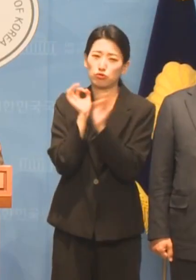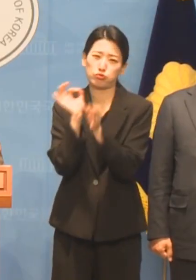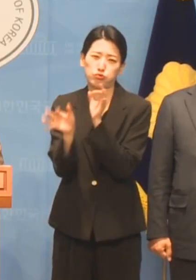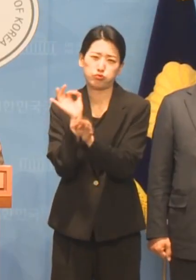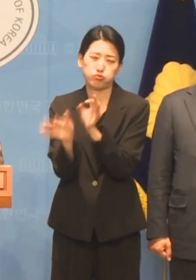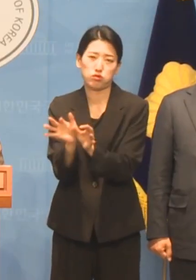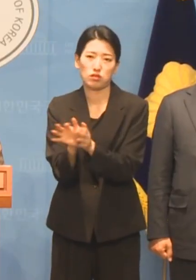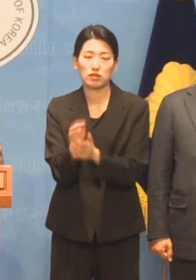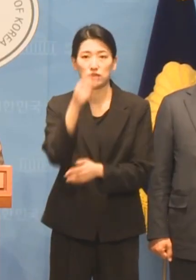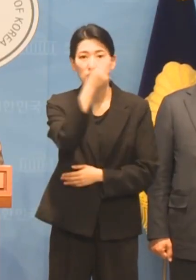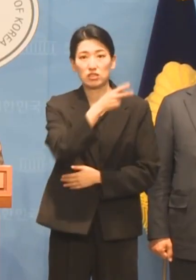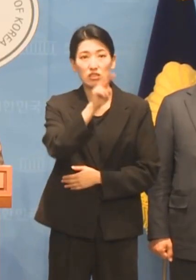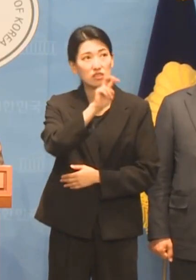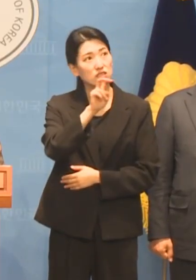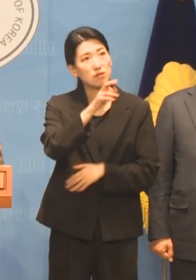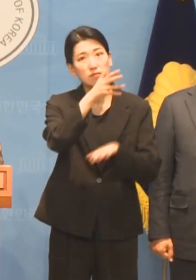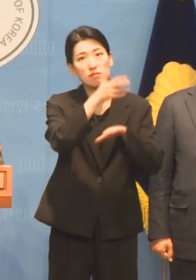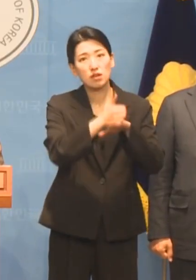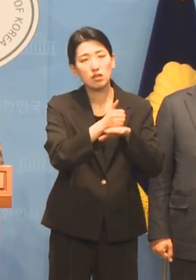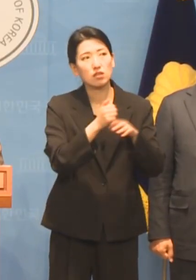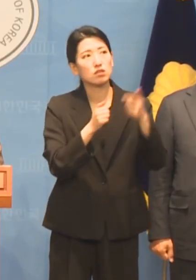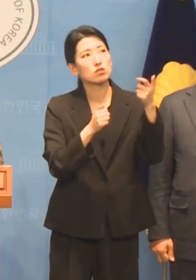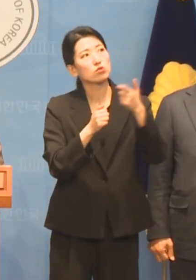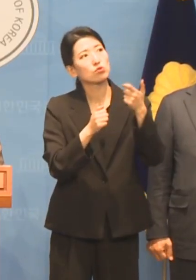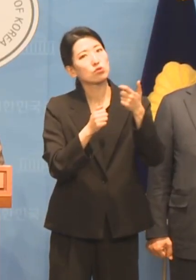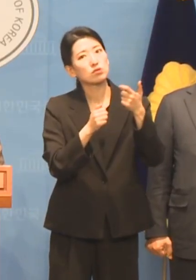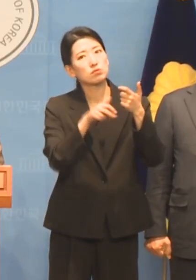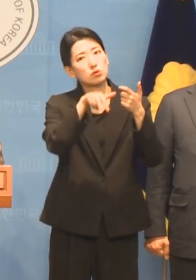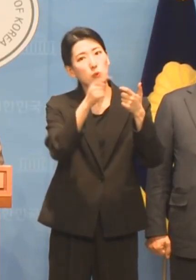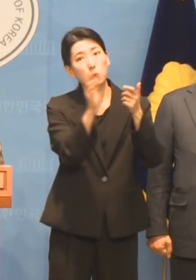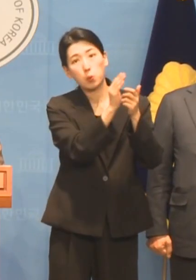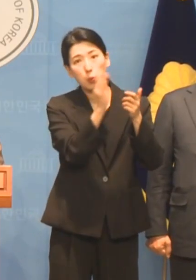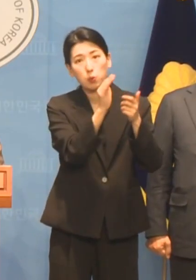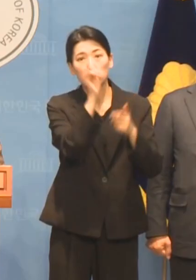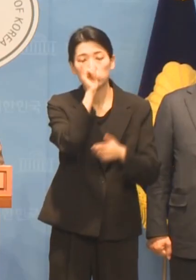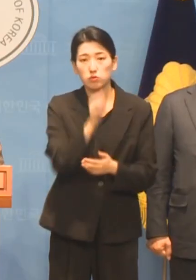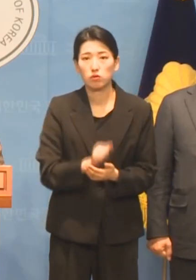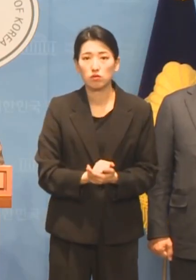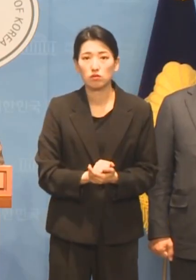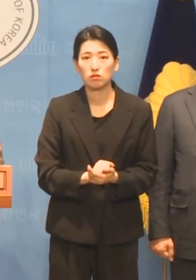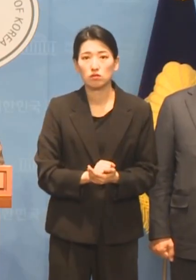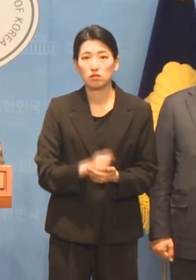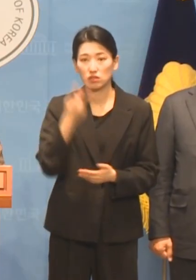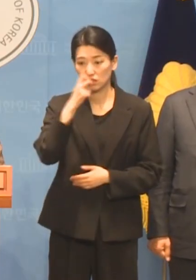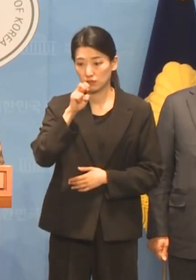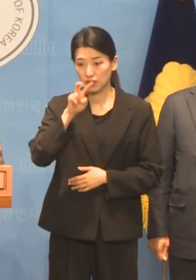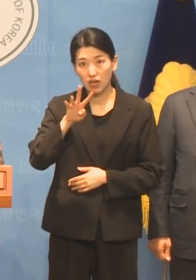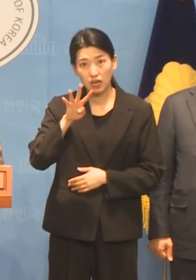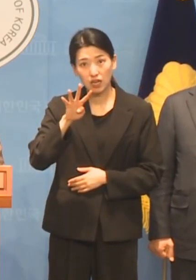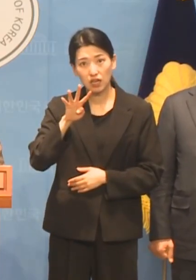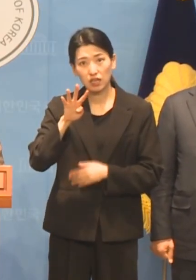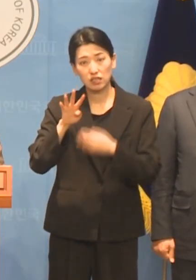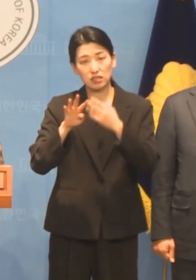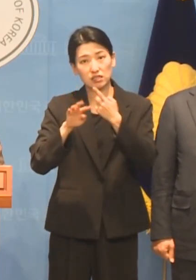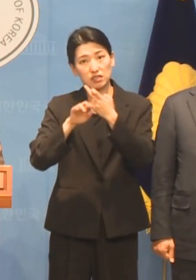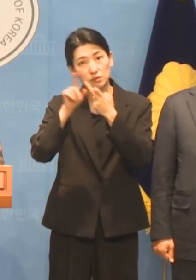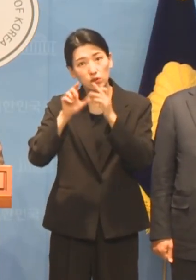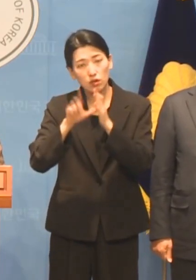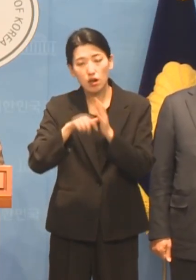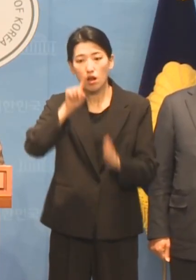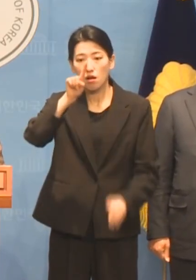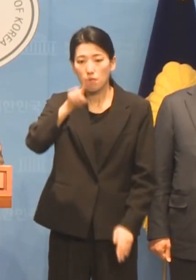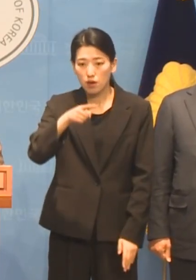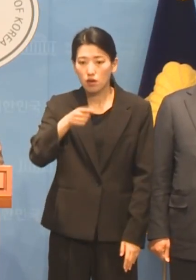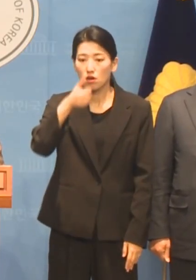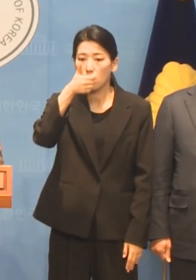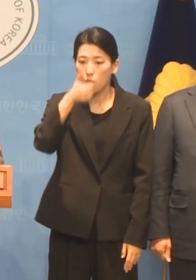약 61조 9천억이었는데 24년 12월 157조 원으로